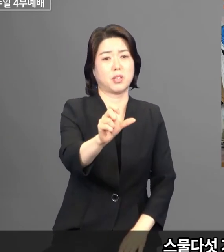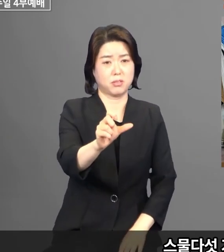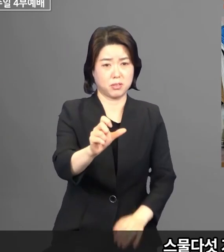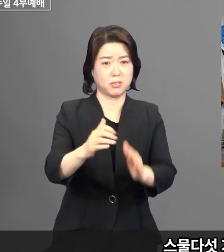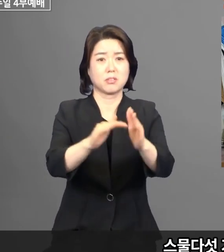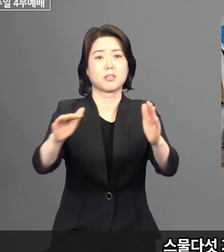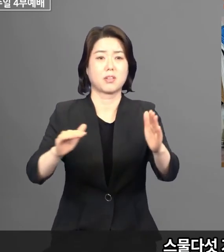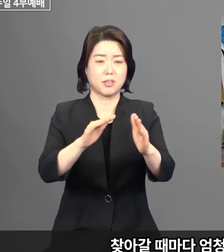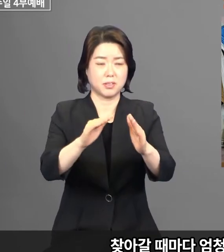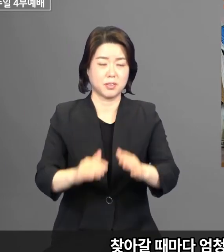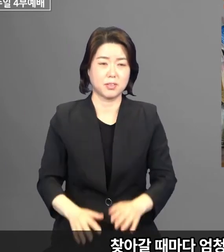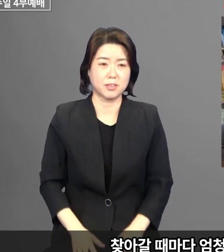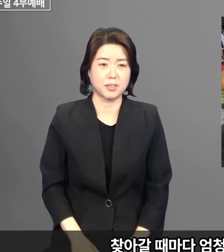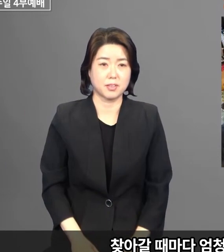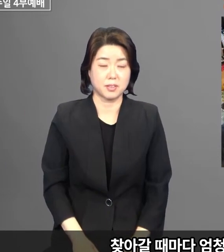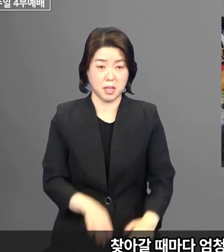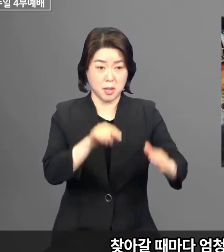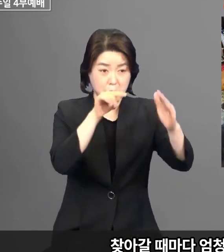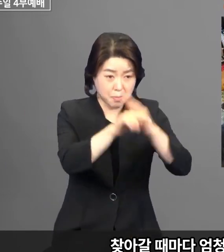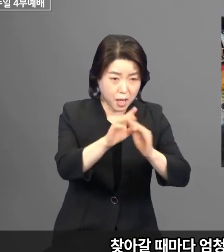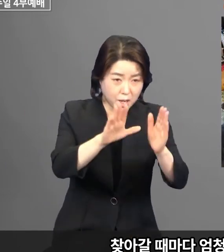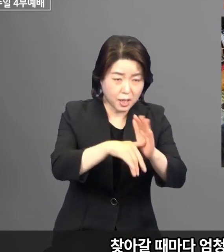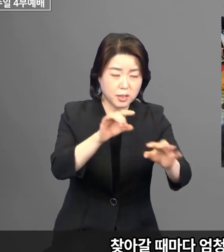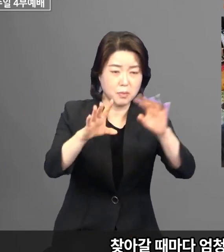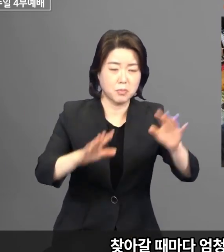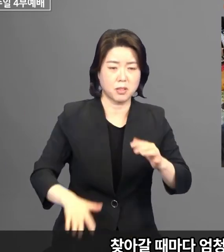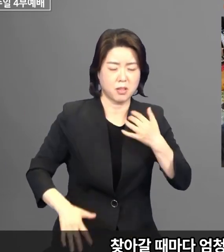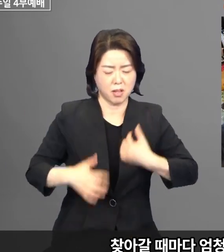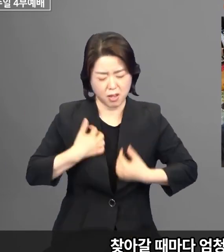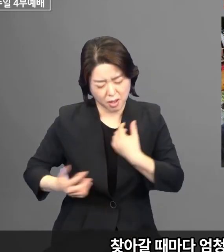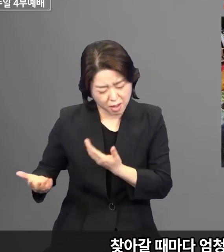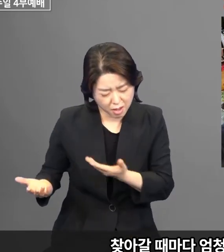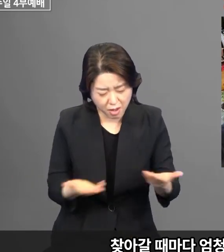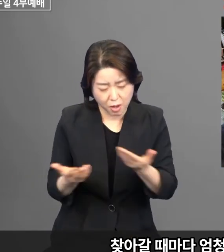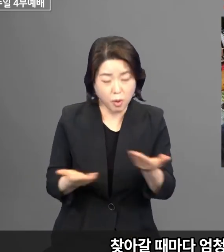25가족입니다. 찾아갈 때마다 엄청난 환대를 받습니다.